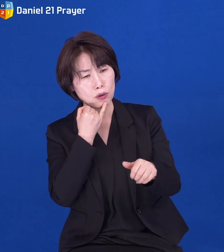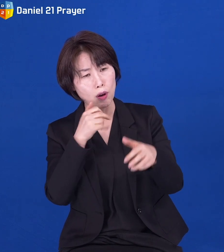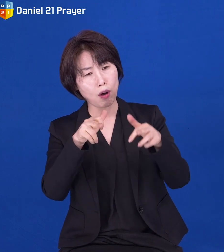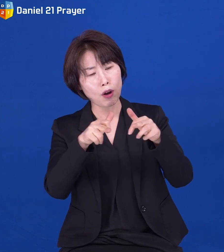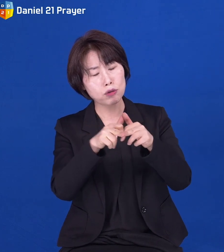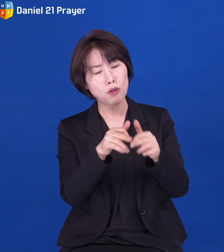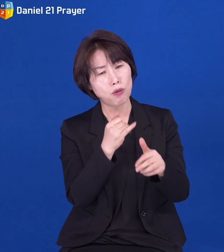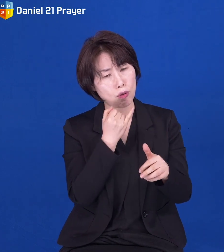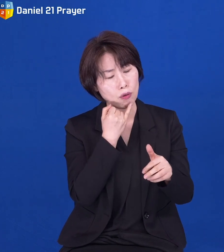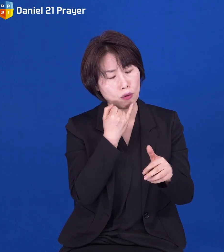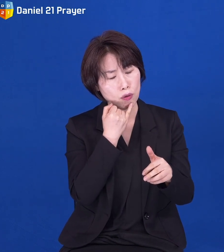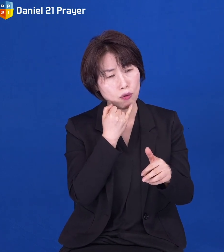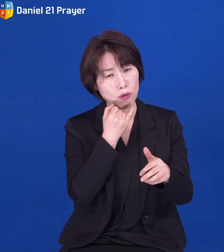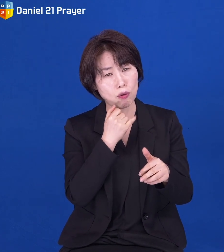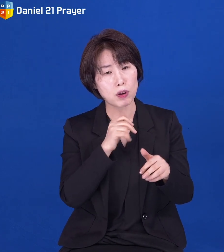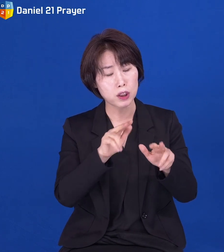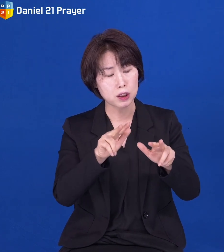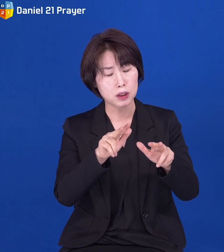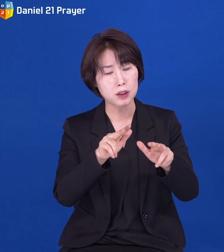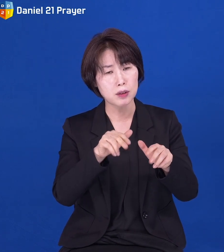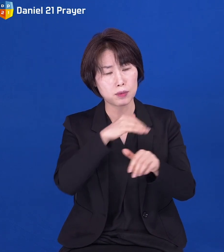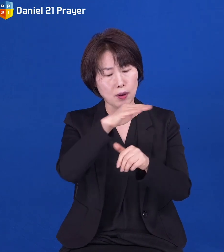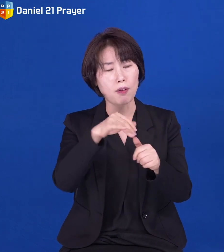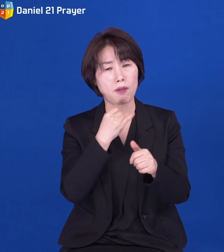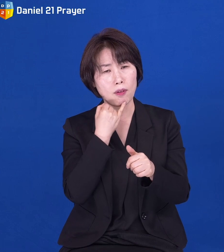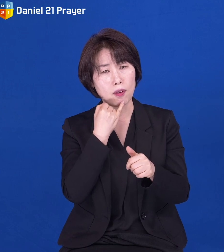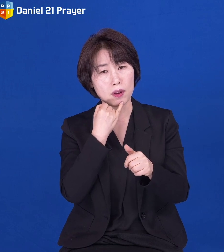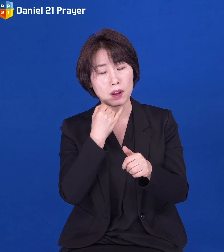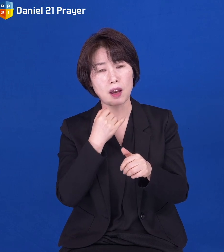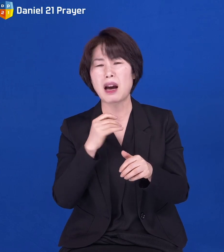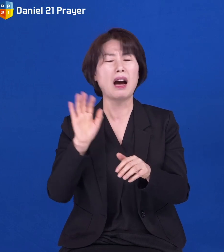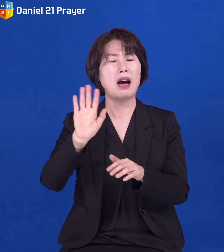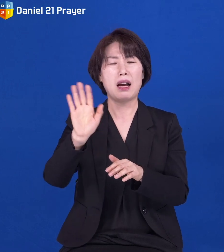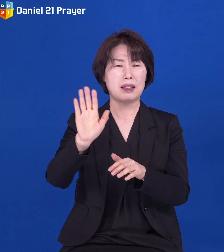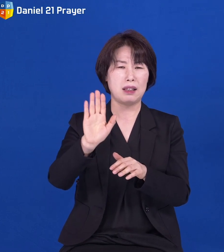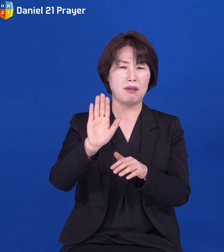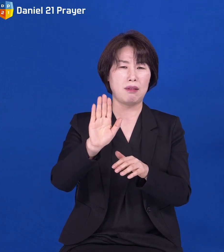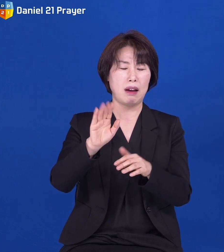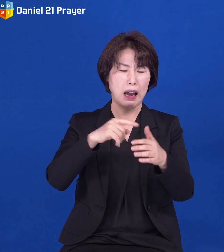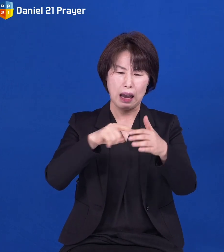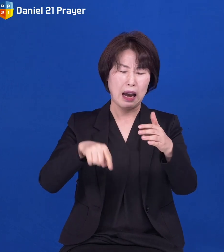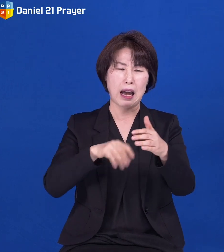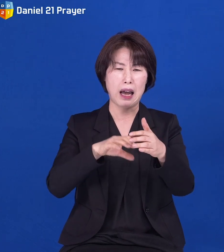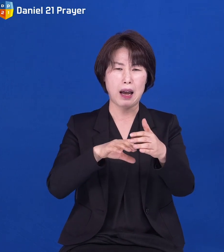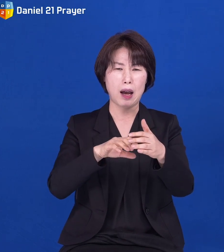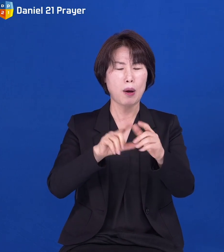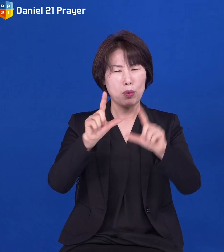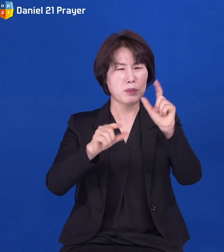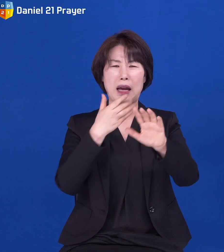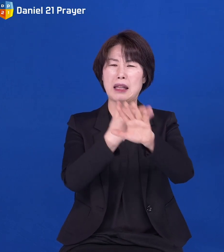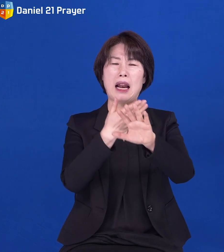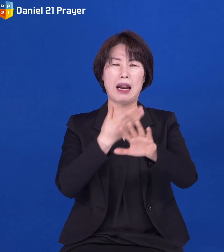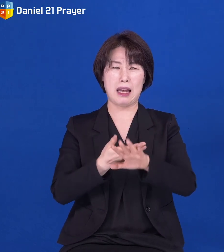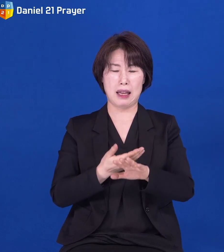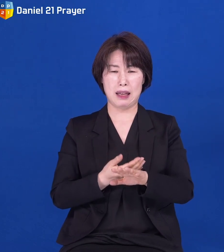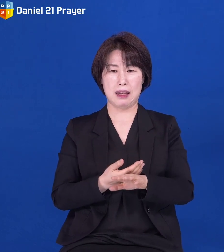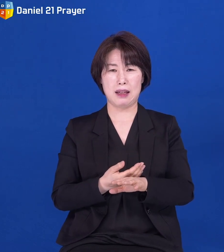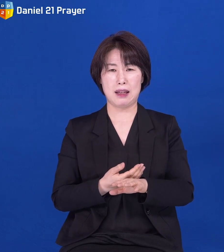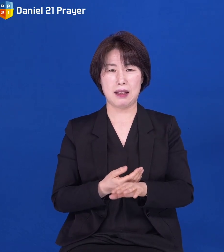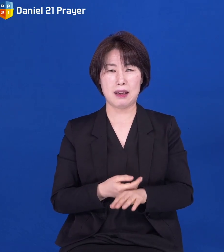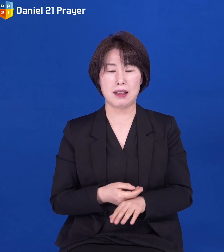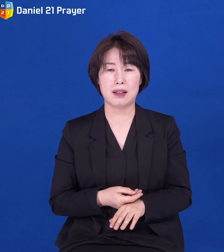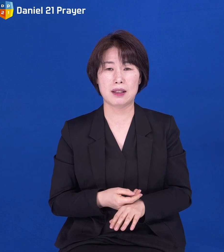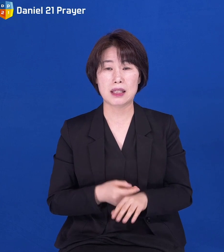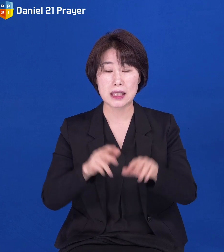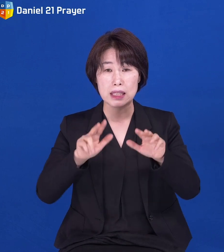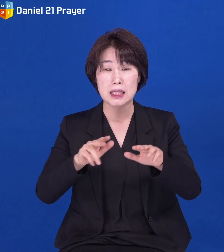심각하게. 아니거든요. 진짜 지금도 오늘 아침에도 내가 이제 간증도 이렇게 큰